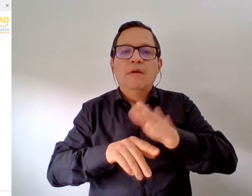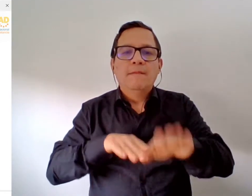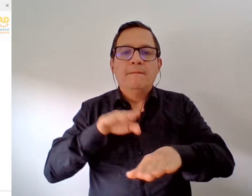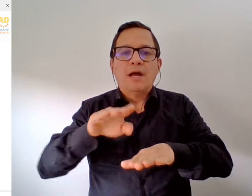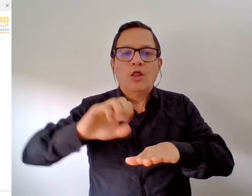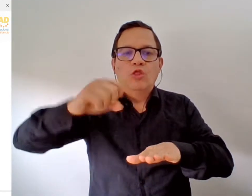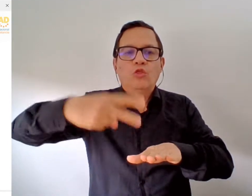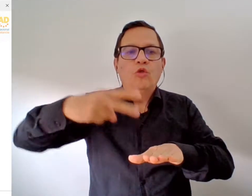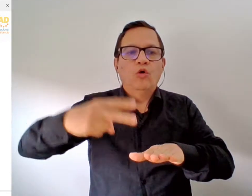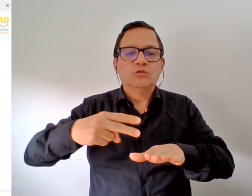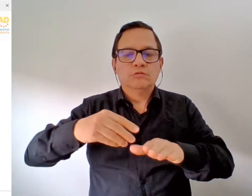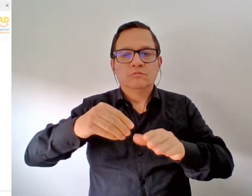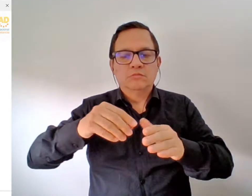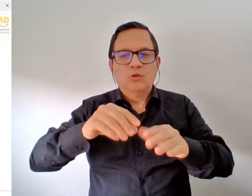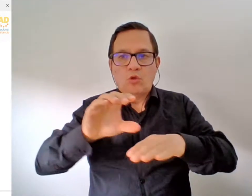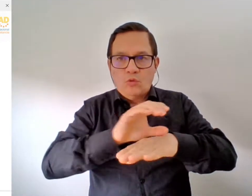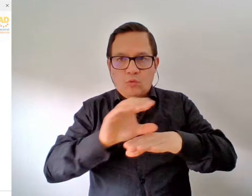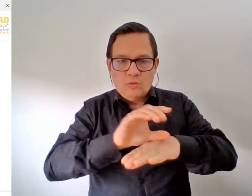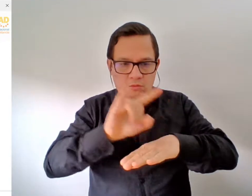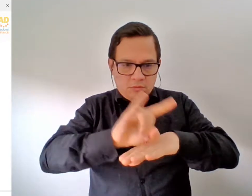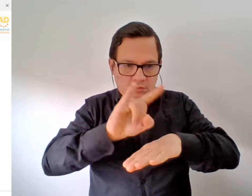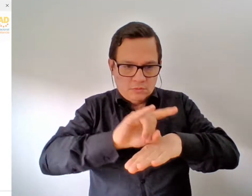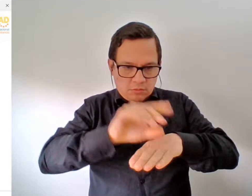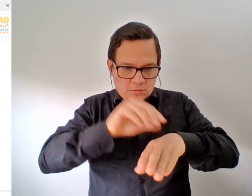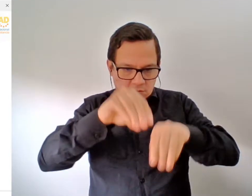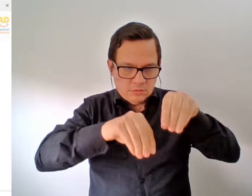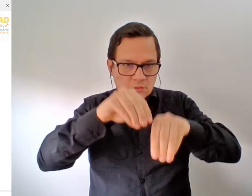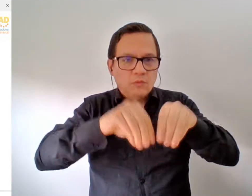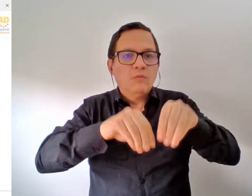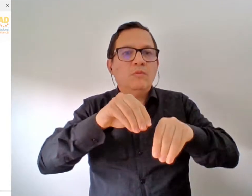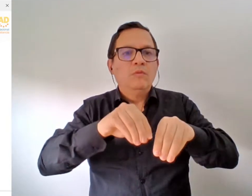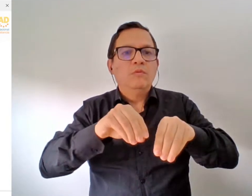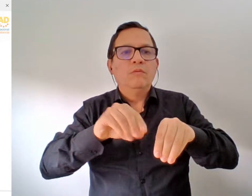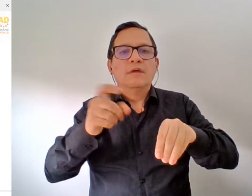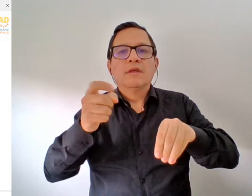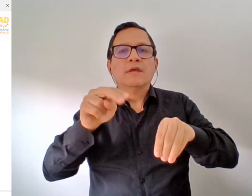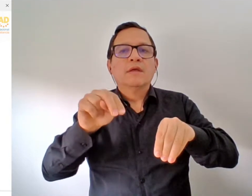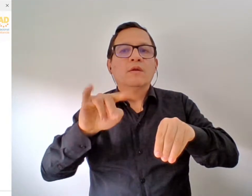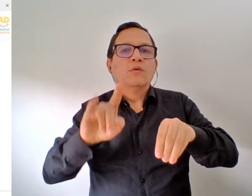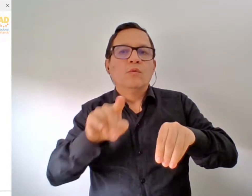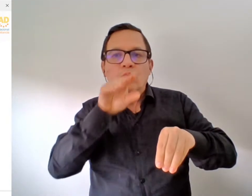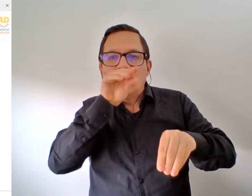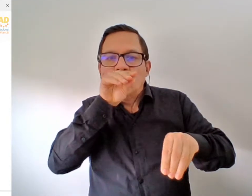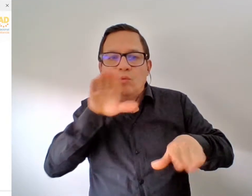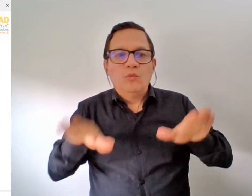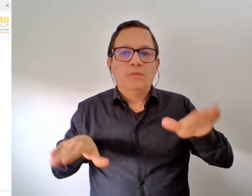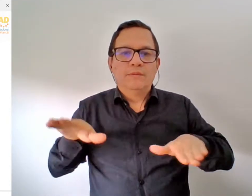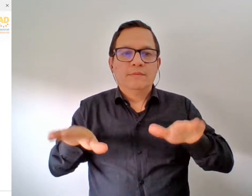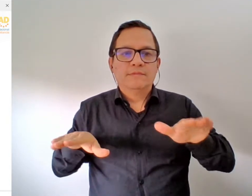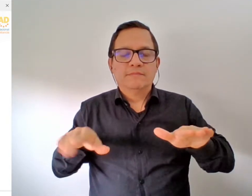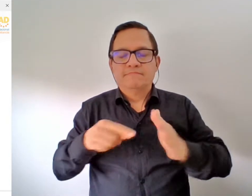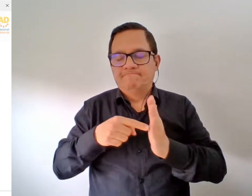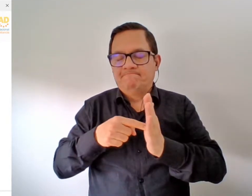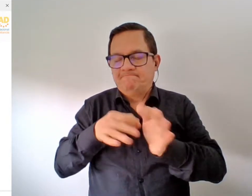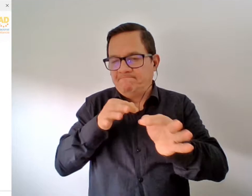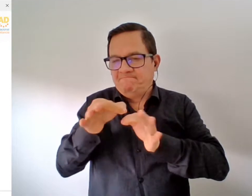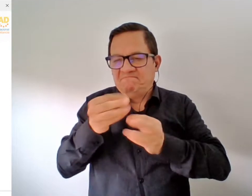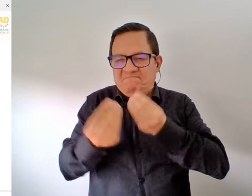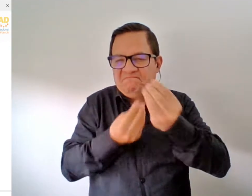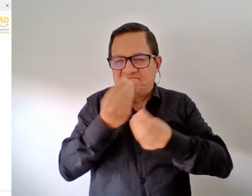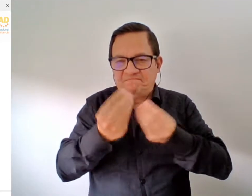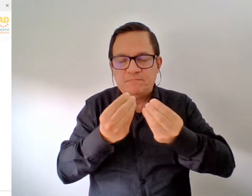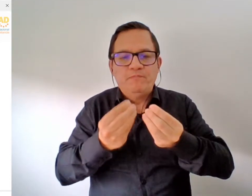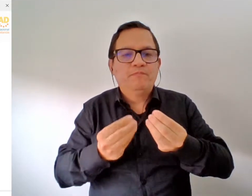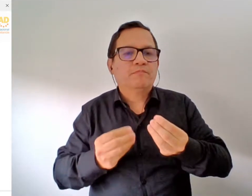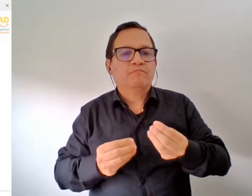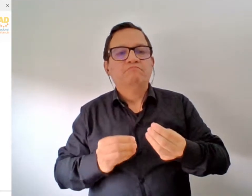Instalando NU/Linux. 1. Descripción de la actividad. Tipo